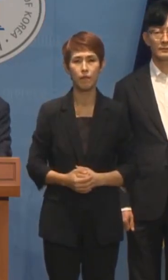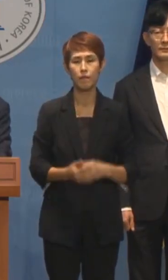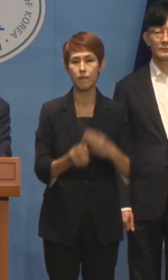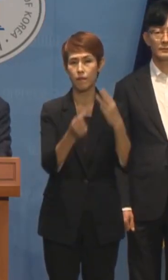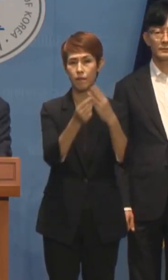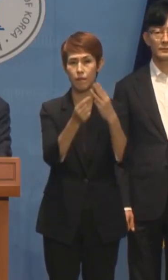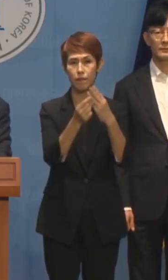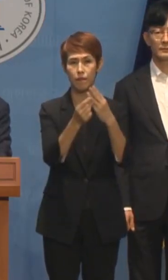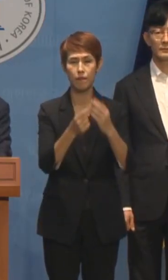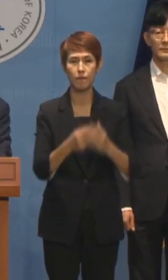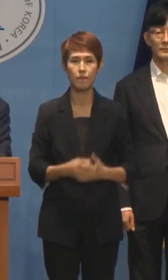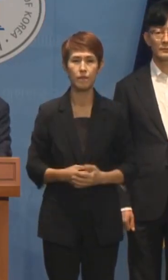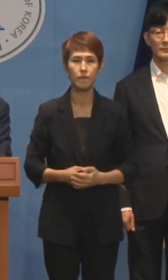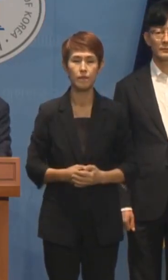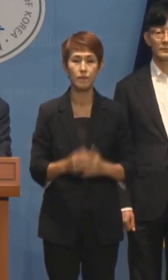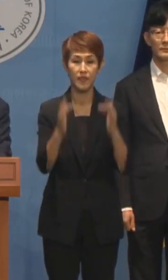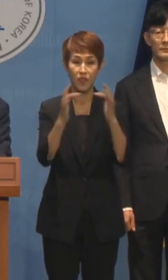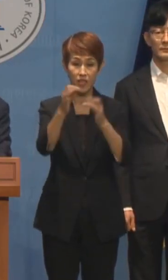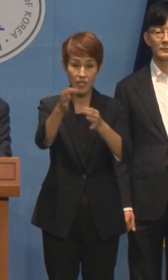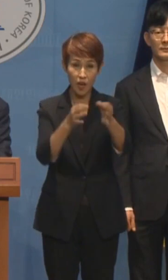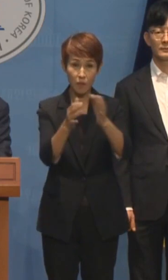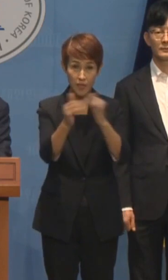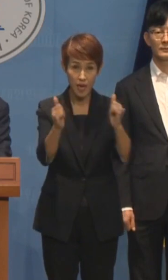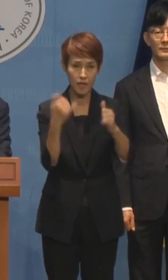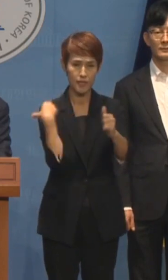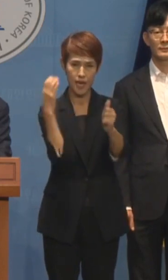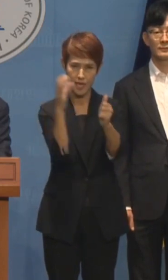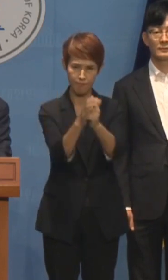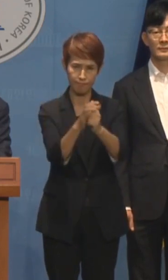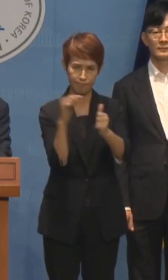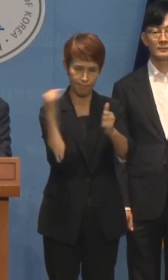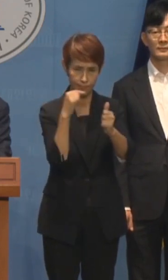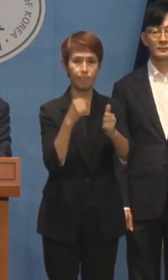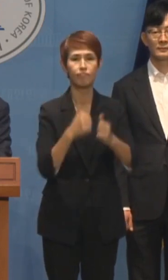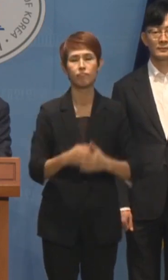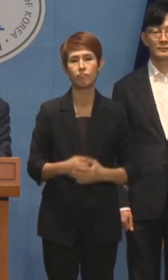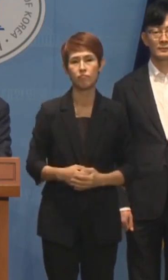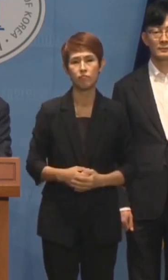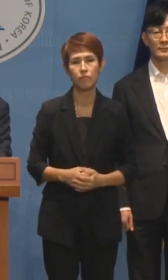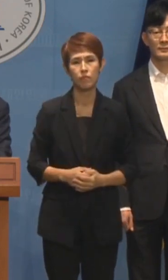셋째, 플랫폼 사업자에 대한 책임성을 강화하겠습니다.